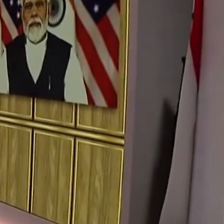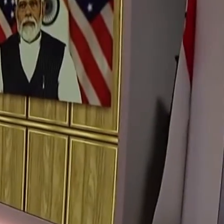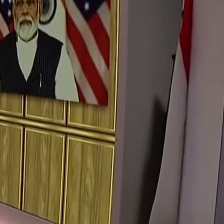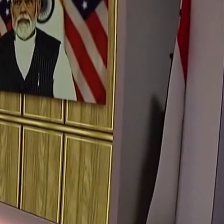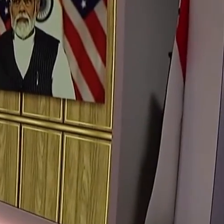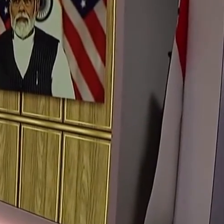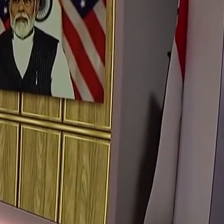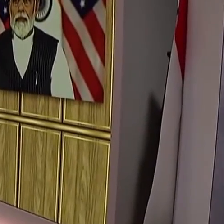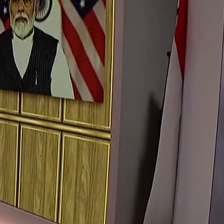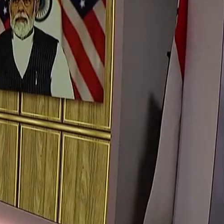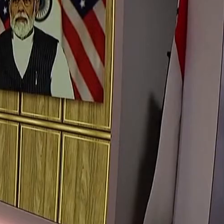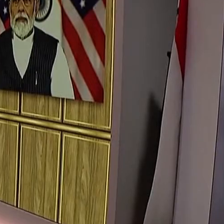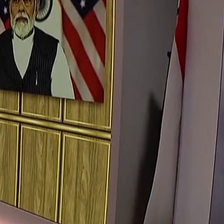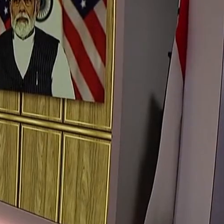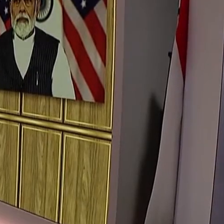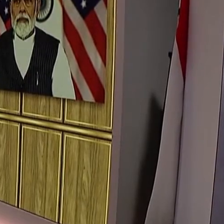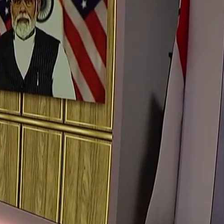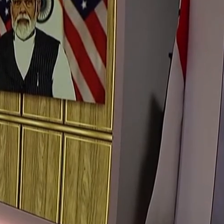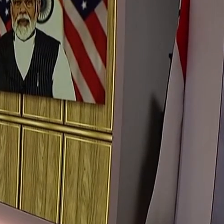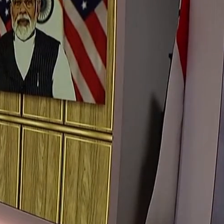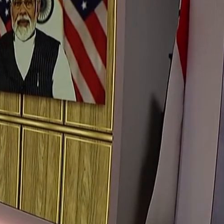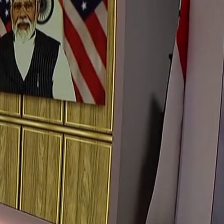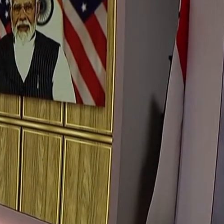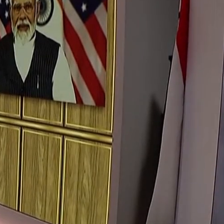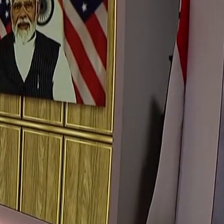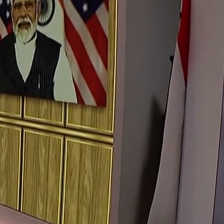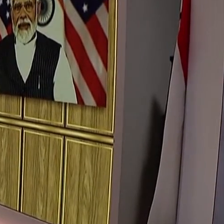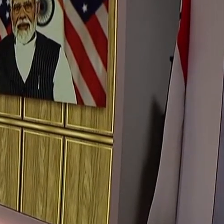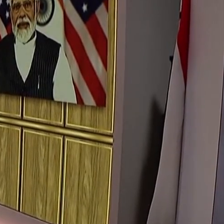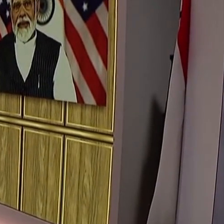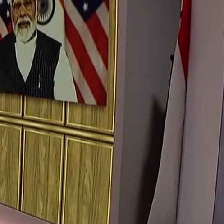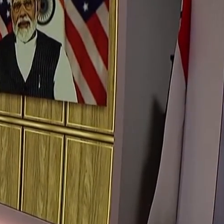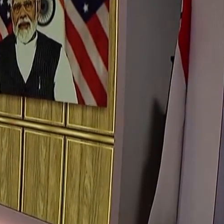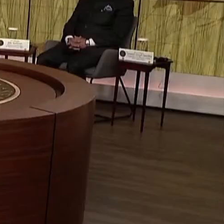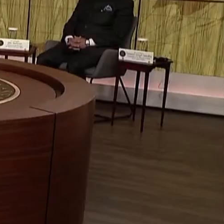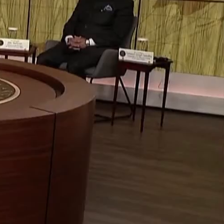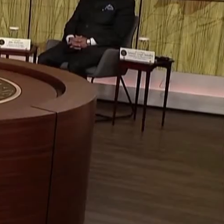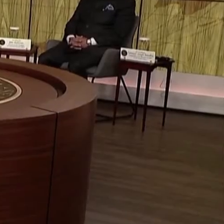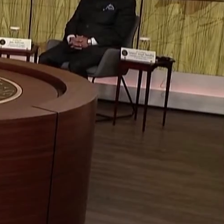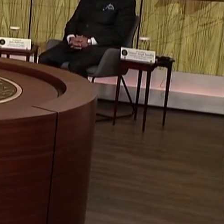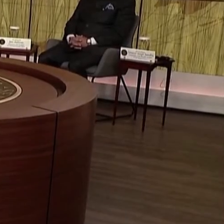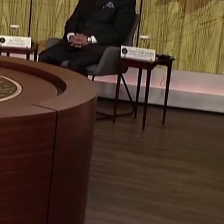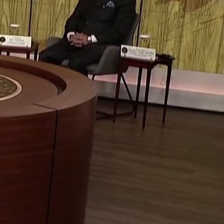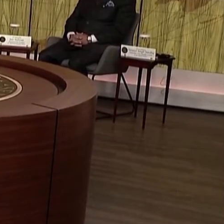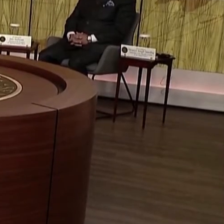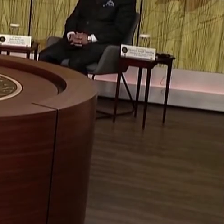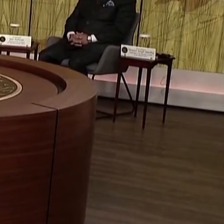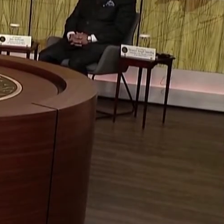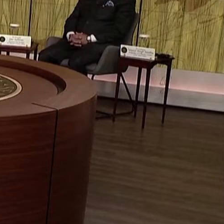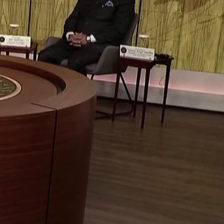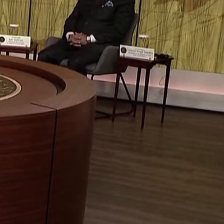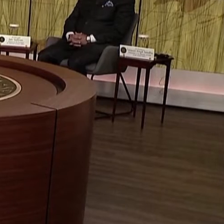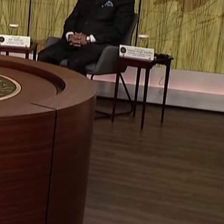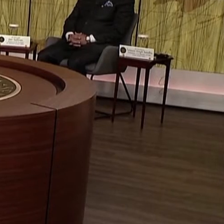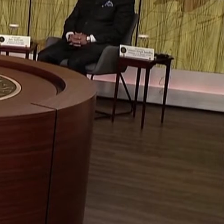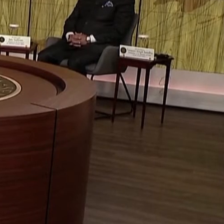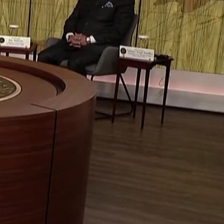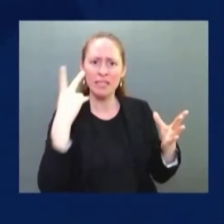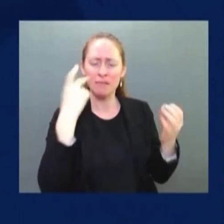加进口俄罗斯能源，尽管不会为此设下红线，但不希望看到加速采购。印度上周联合国人权理事会暂